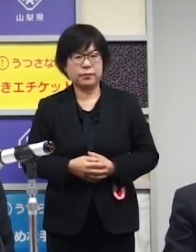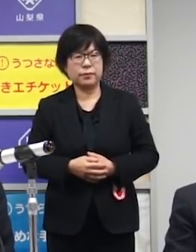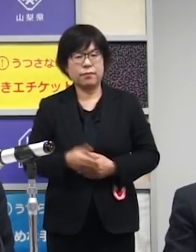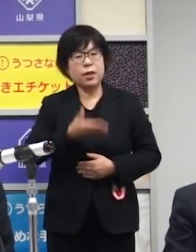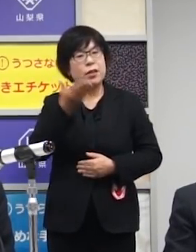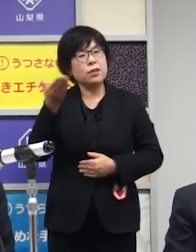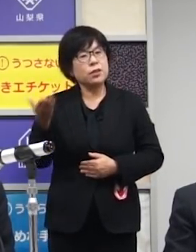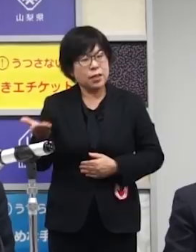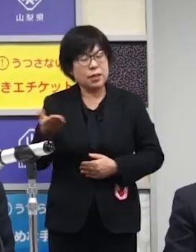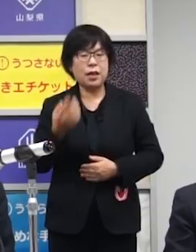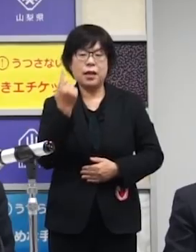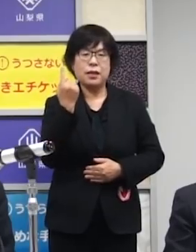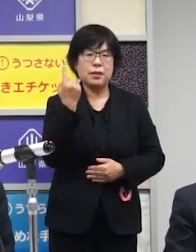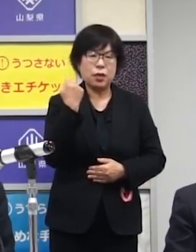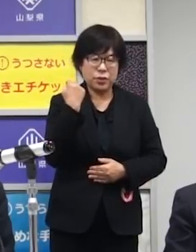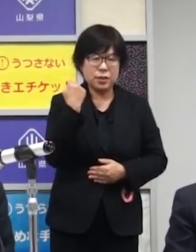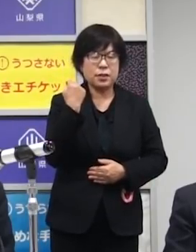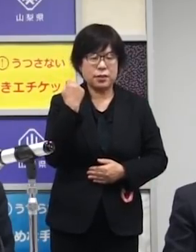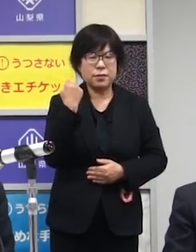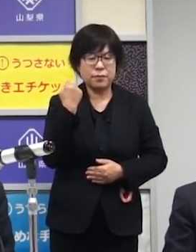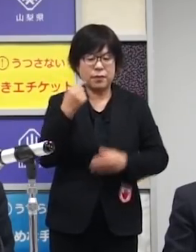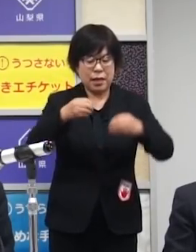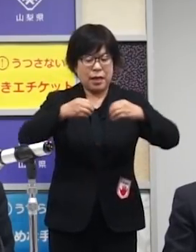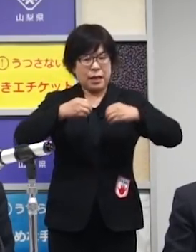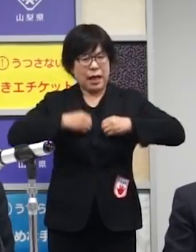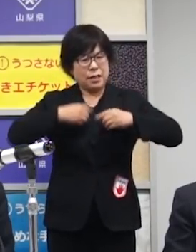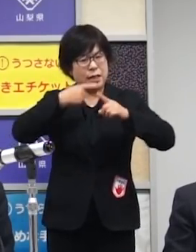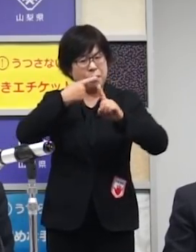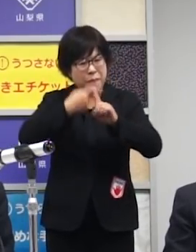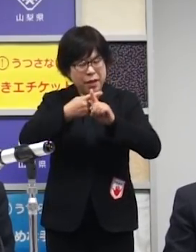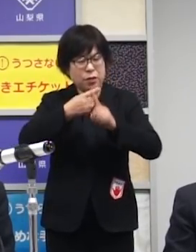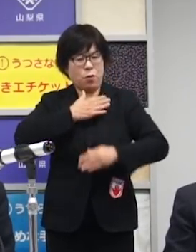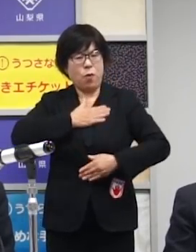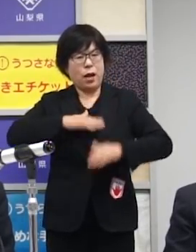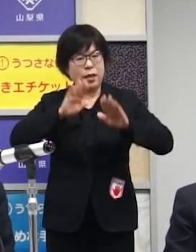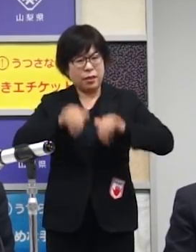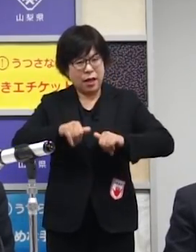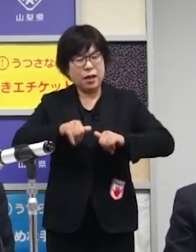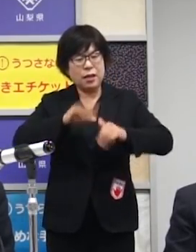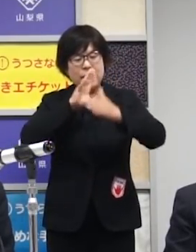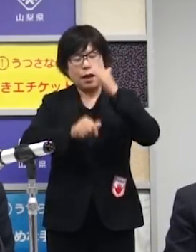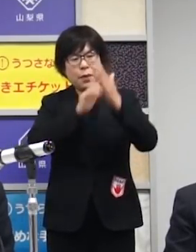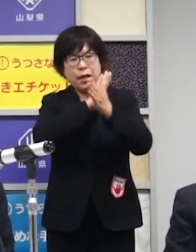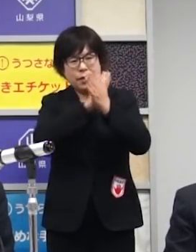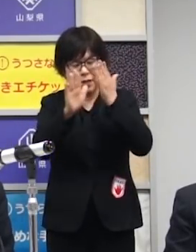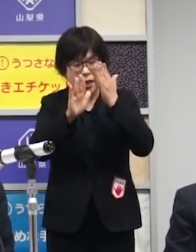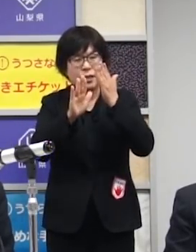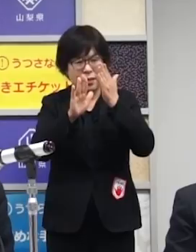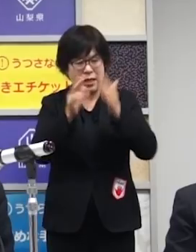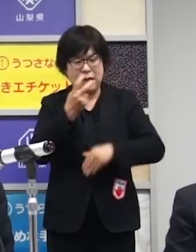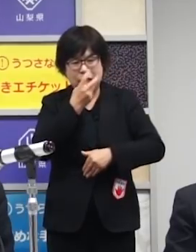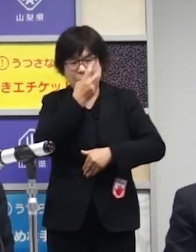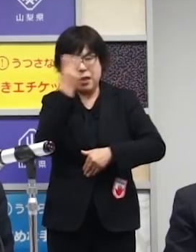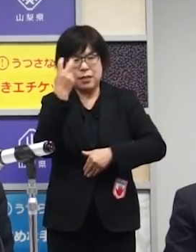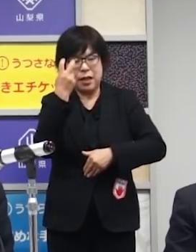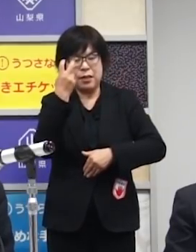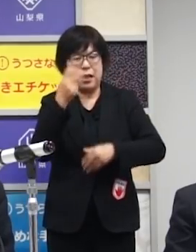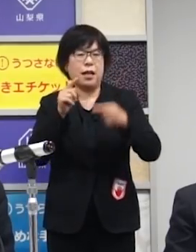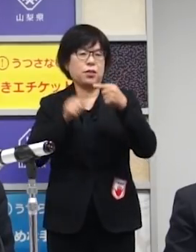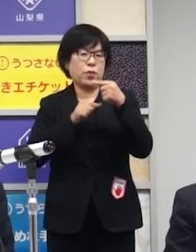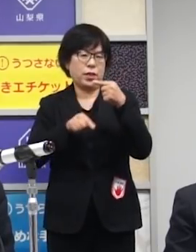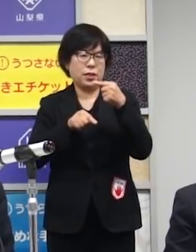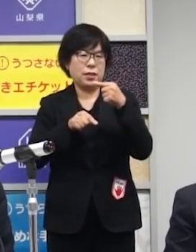次に昨日感染が確認されました県内発生1例目の患者さんおよ